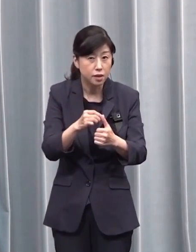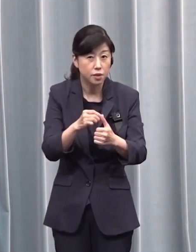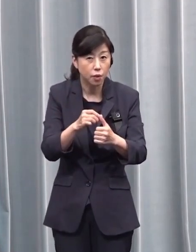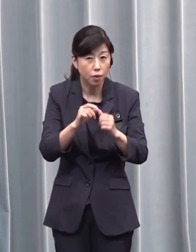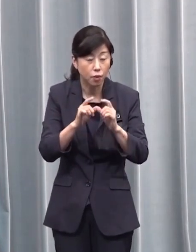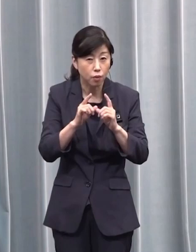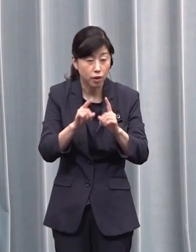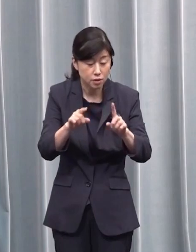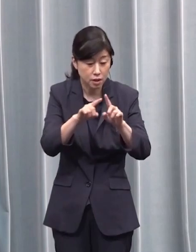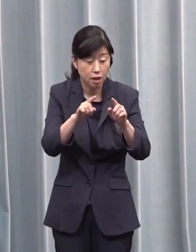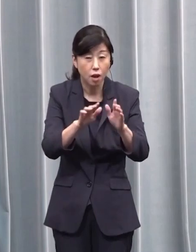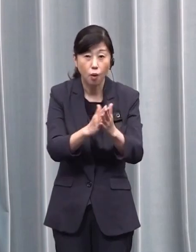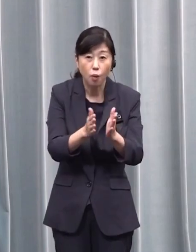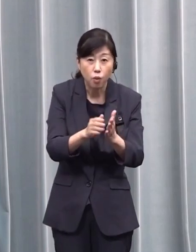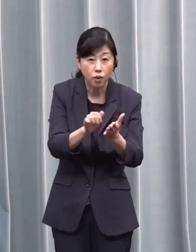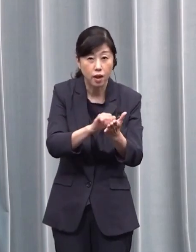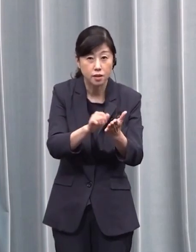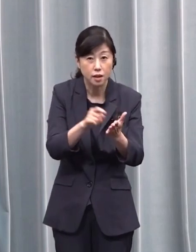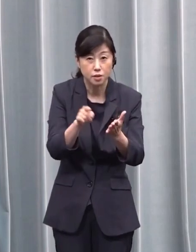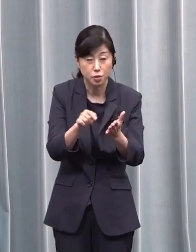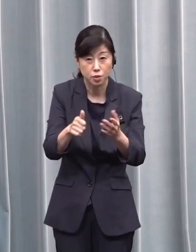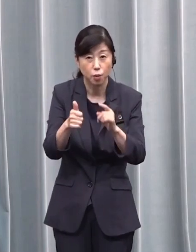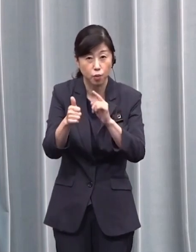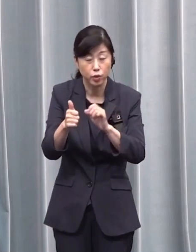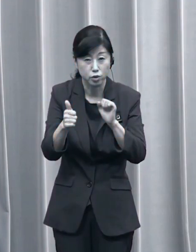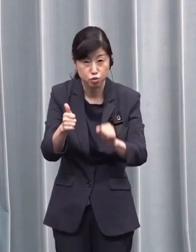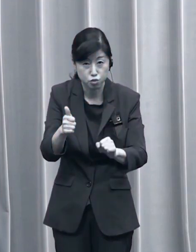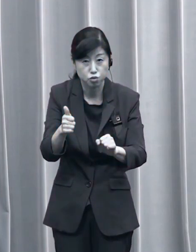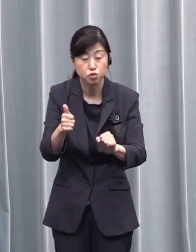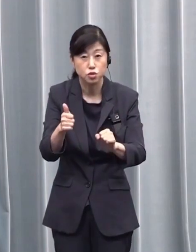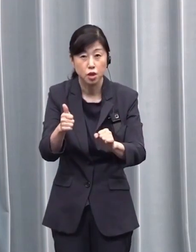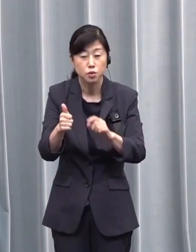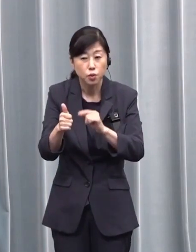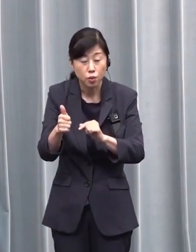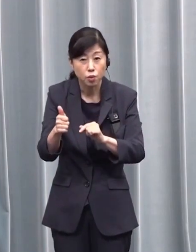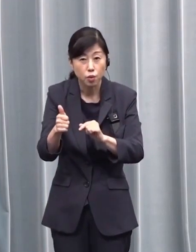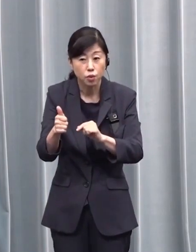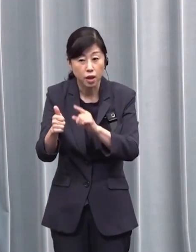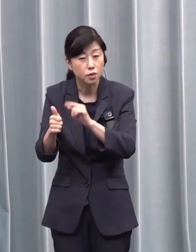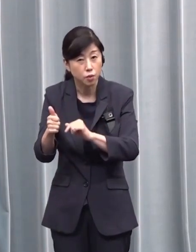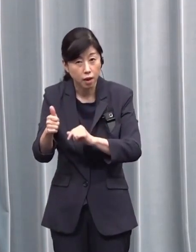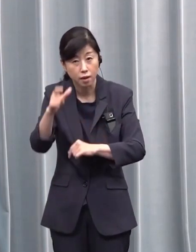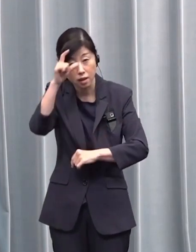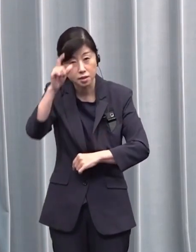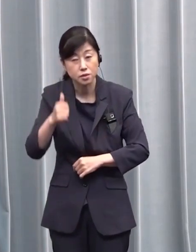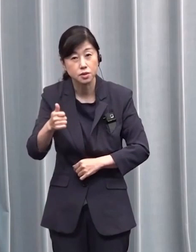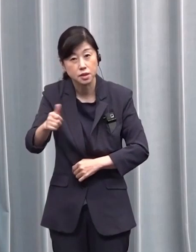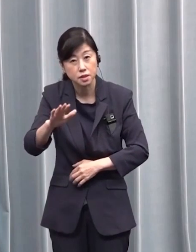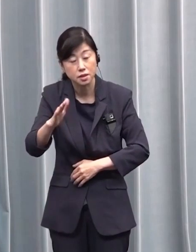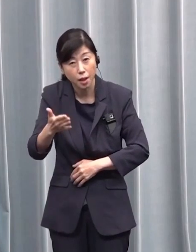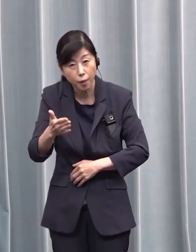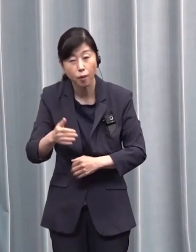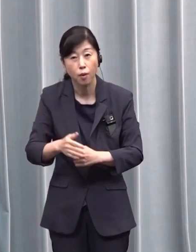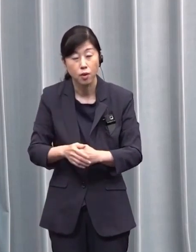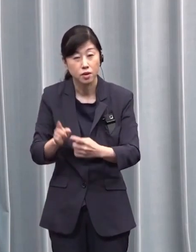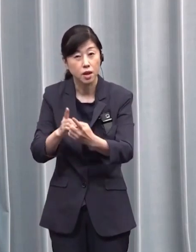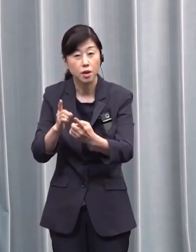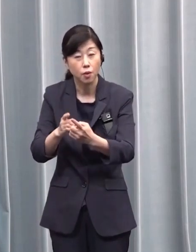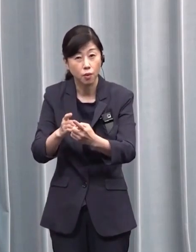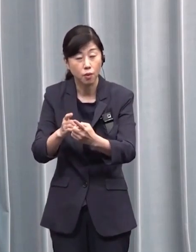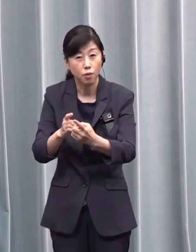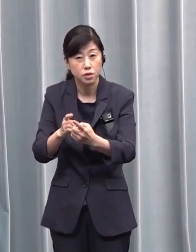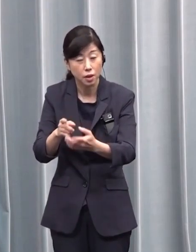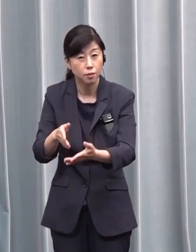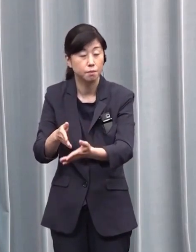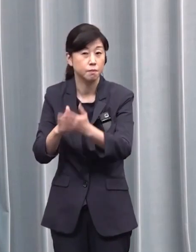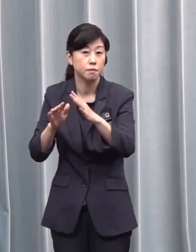年前ですけれど、元ジュニアの方たちが警察に行っても相手にしてもらえなかったという話をしております。から私がインタビューし